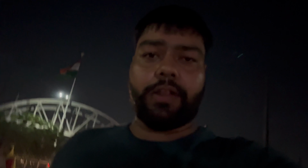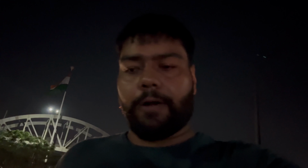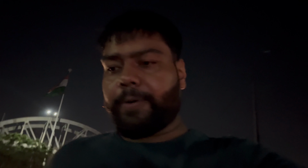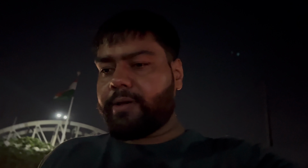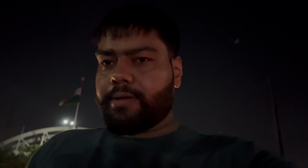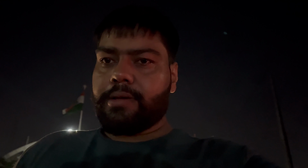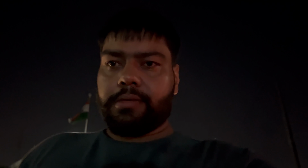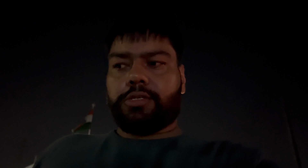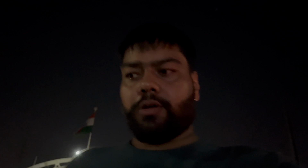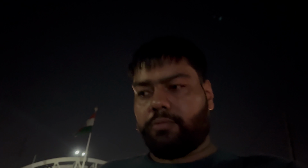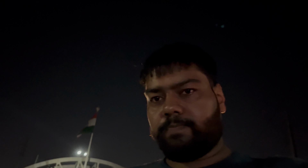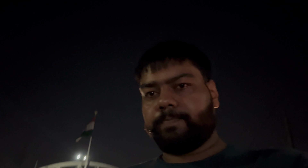पे। चलो